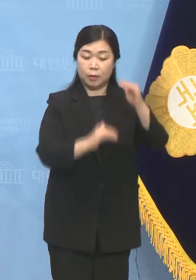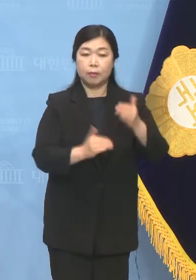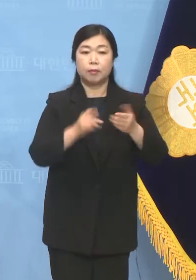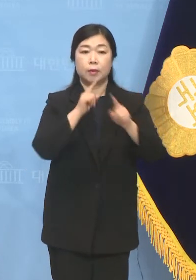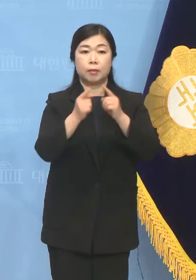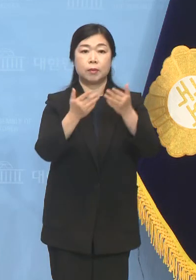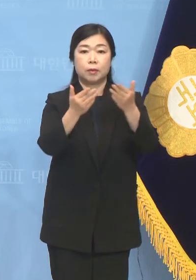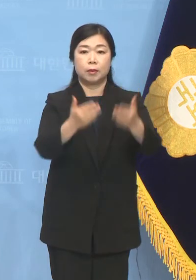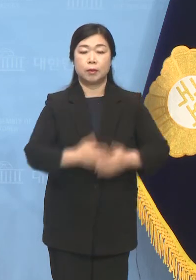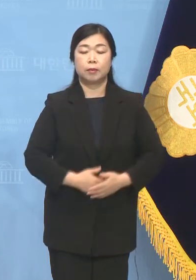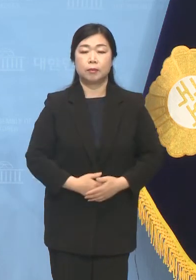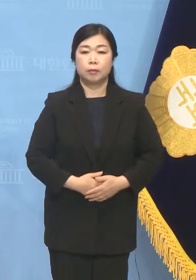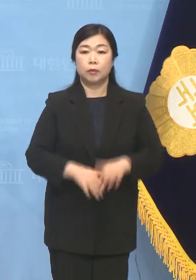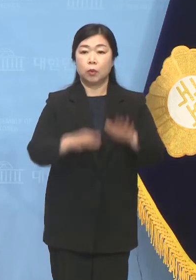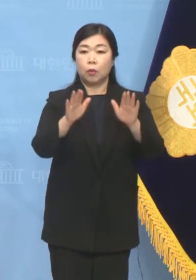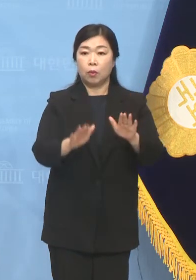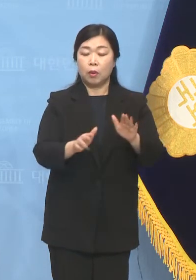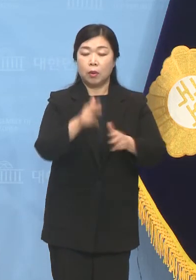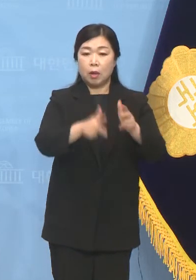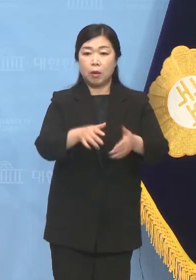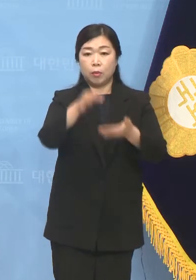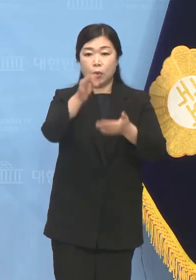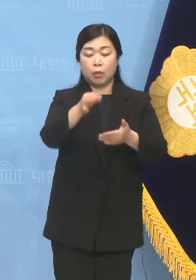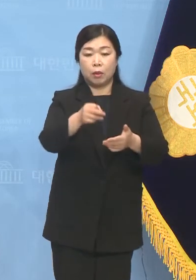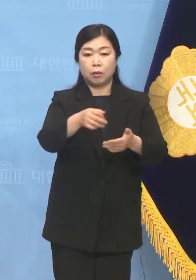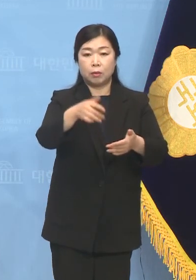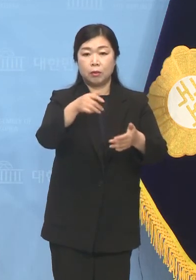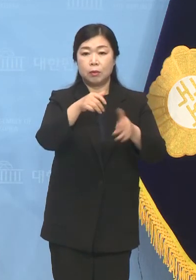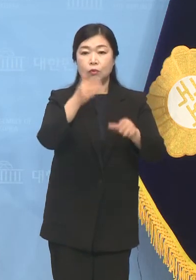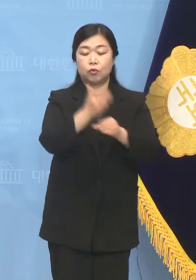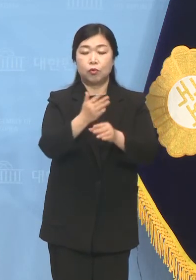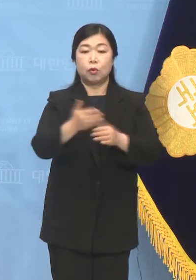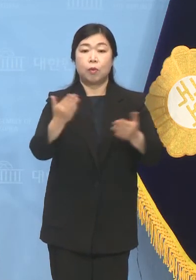의사일정입니다. 오늘 산업통상자원